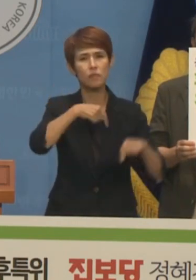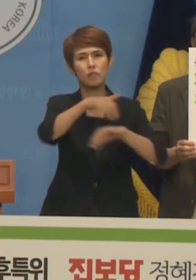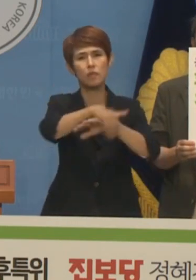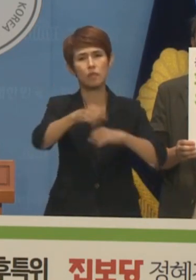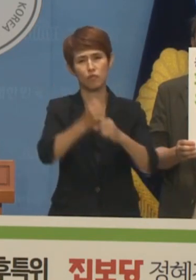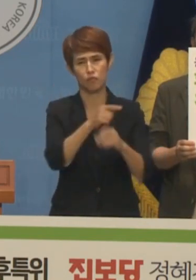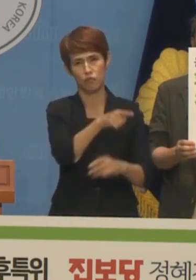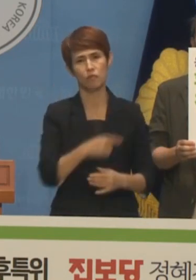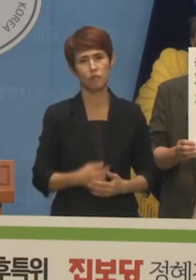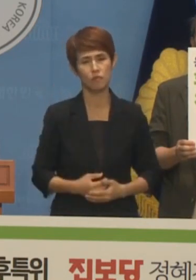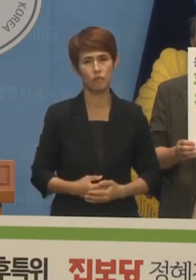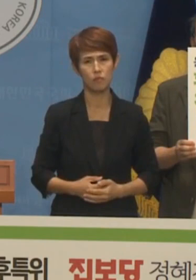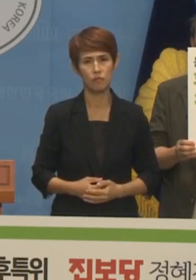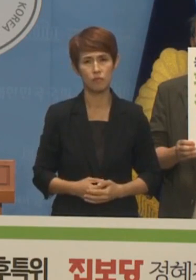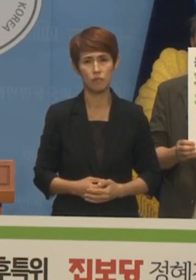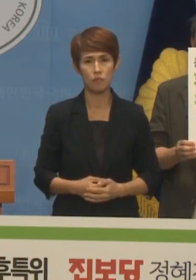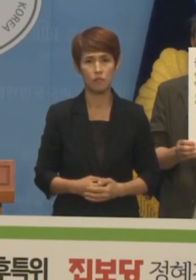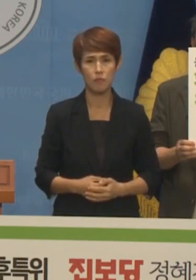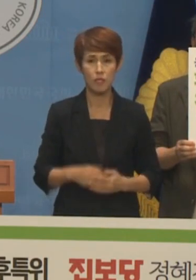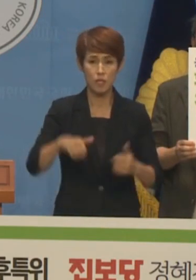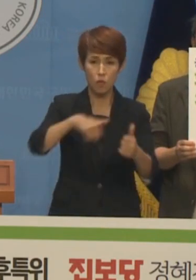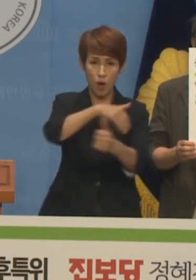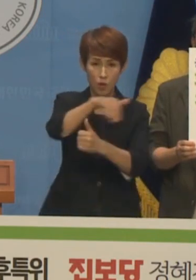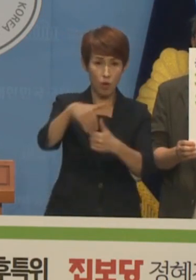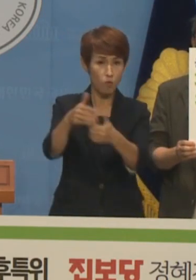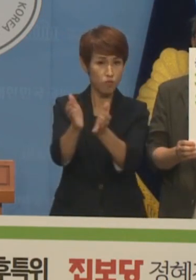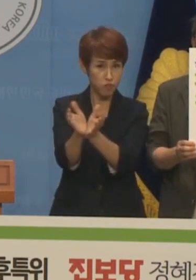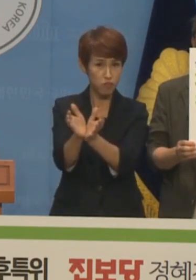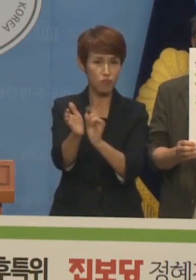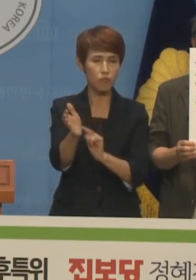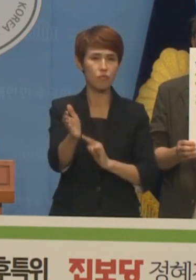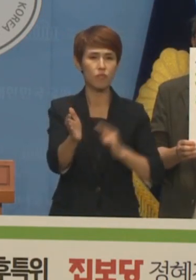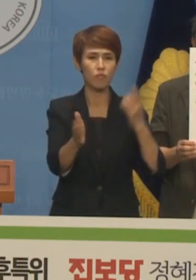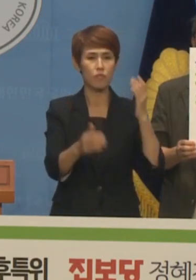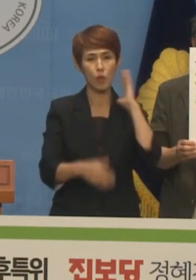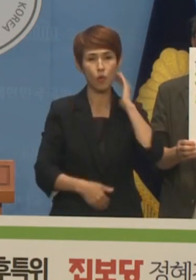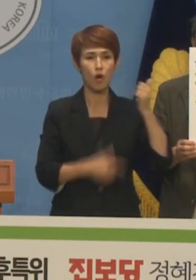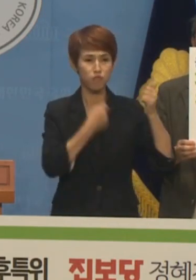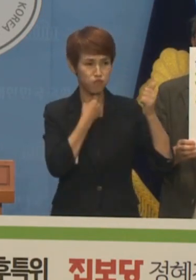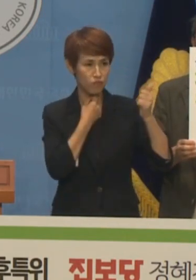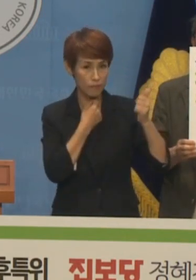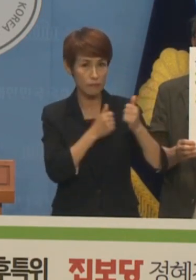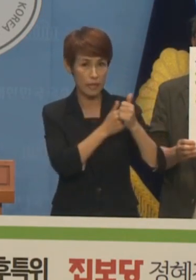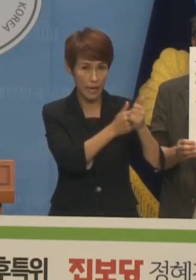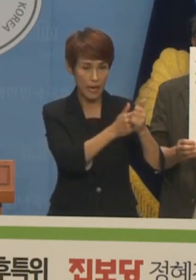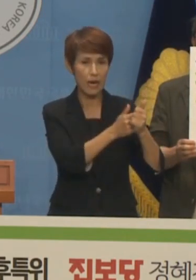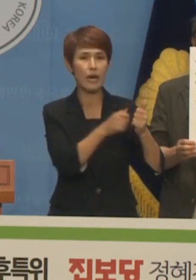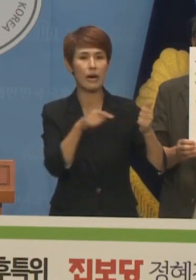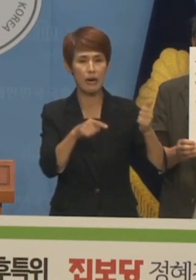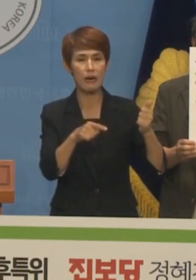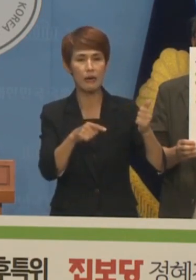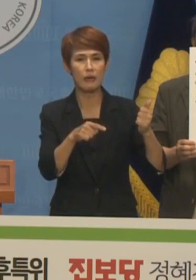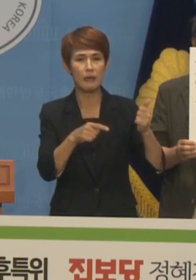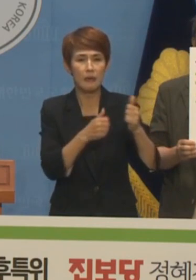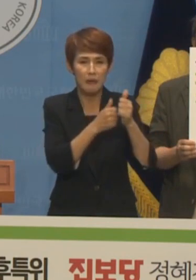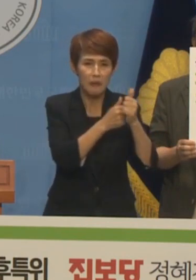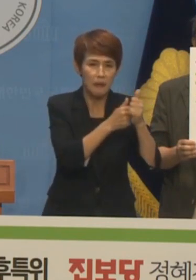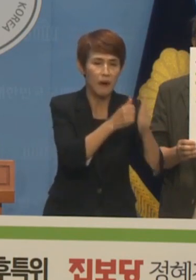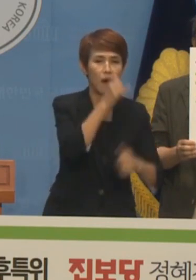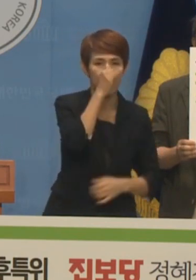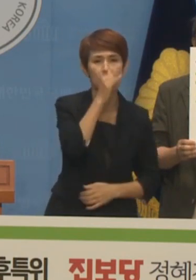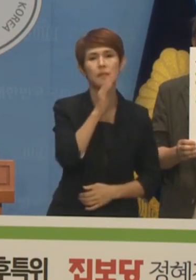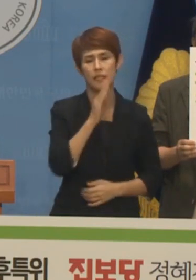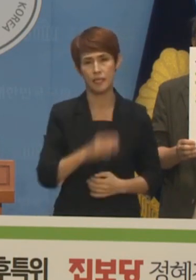있습니다. 지금까지의 환경부는 대통령의 의중에 따라 스스로의 존재 가치를 부정하는 모습을